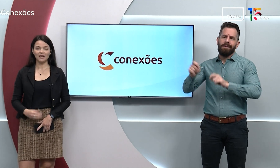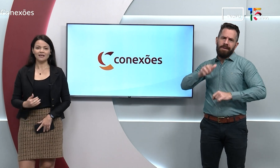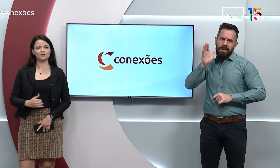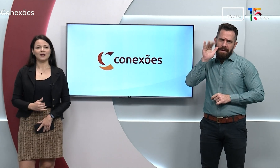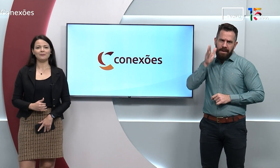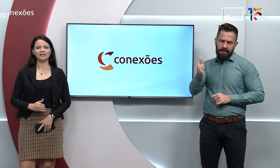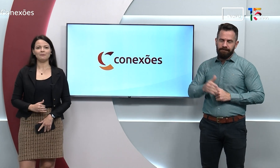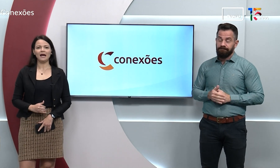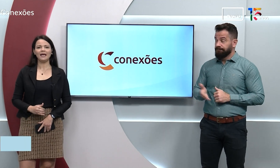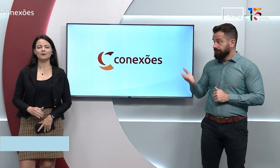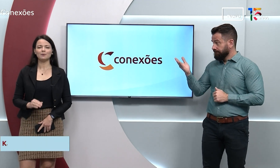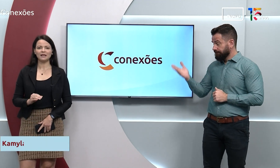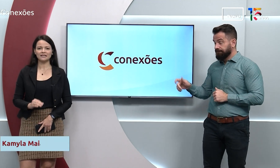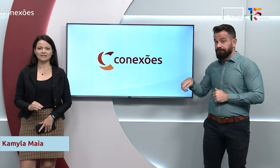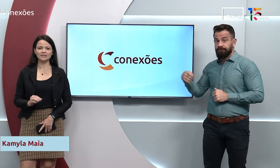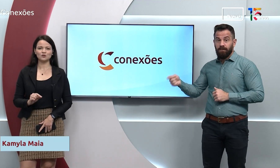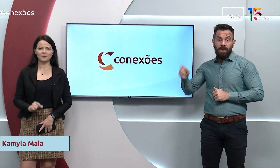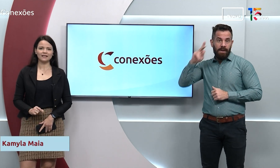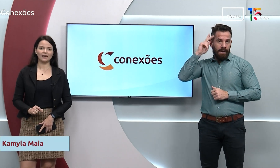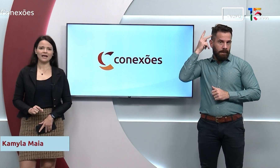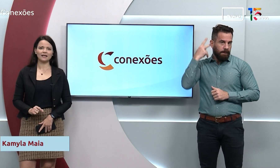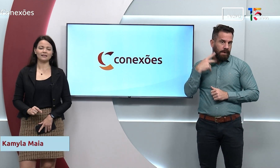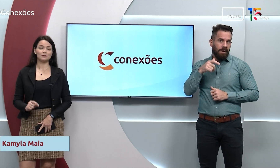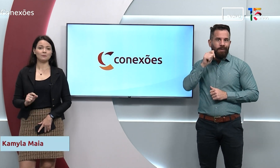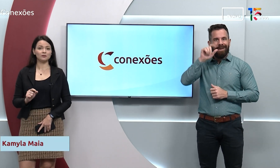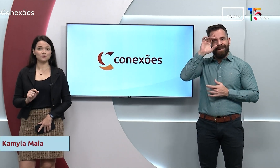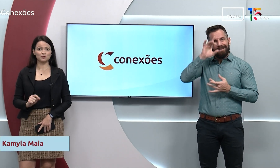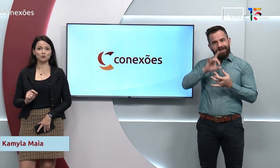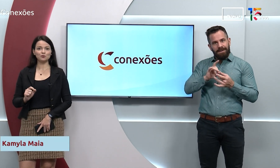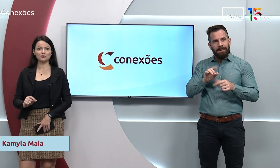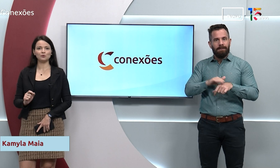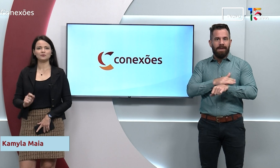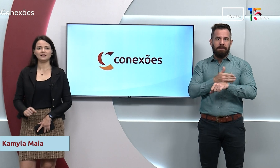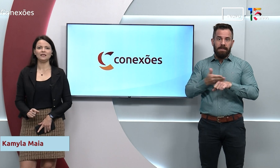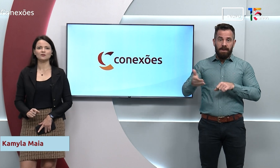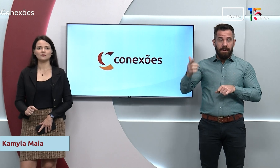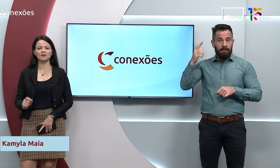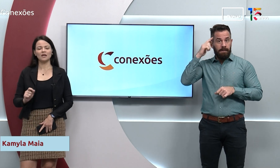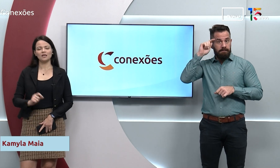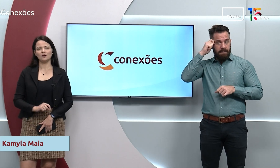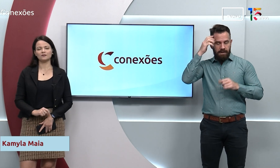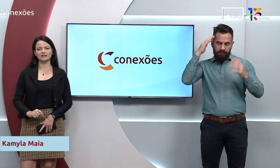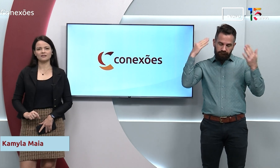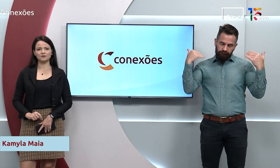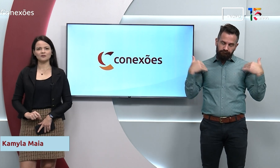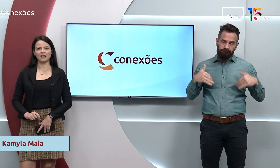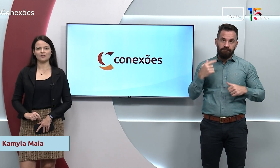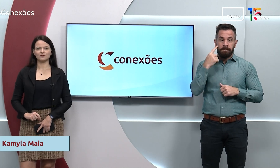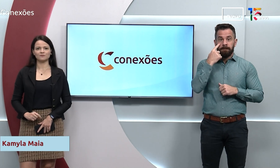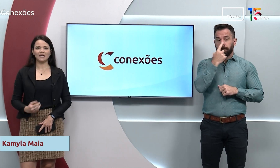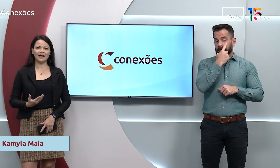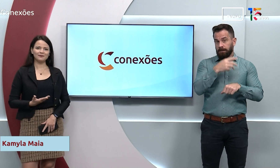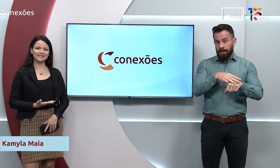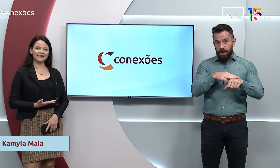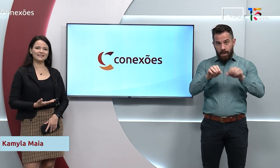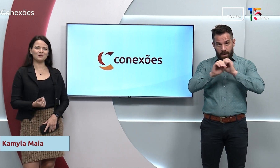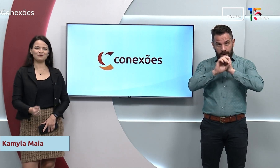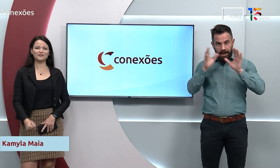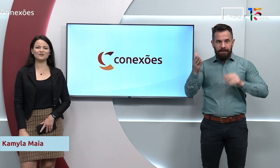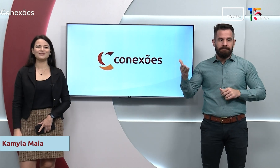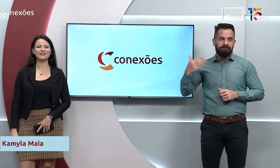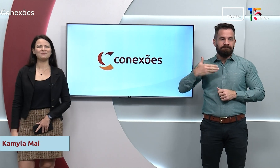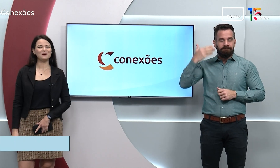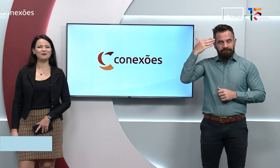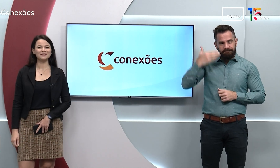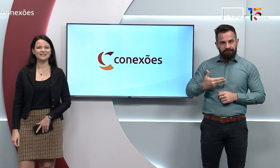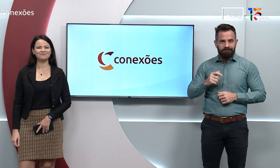YouTube. Eu sou a Camila Maia, uma mulher cis de pele clara, tenho cabelos escuros, longos e lisos e olhos castanhos claros. À minha esquerda está o